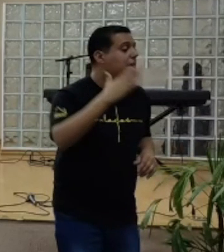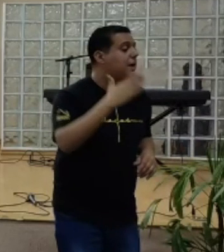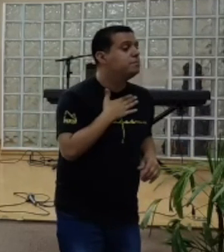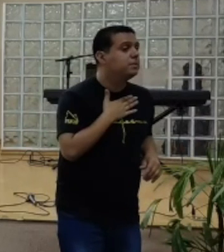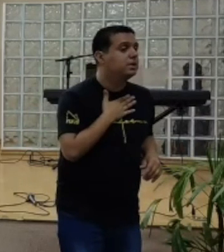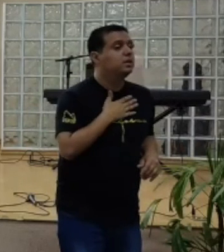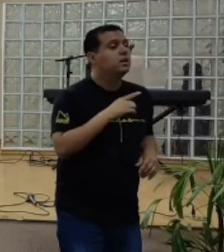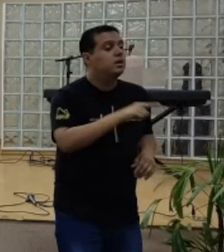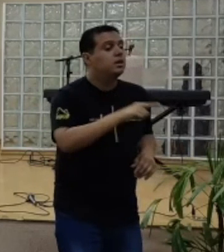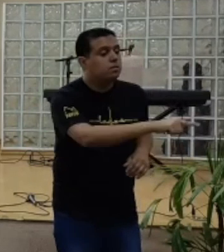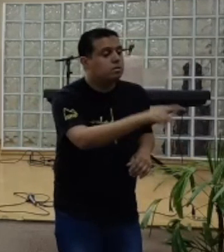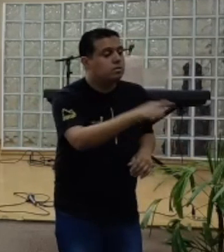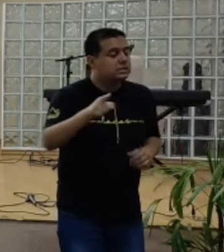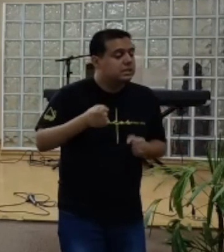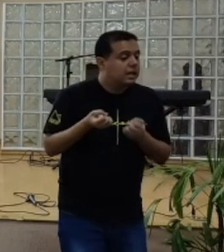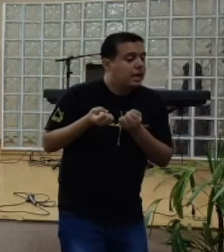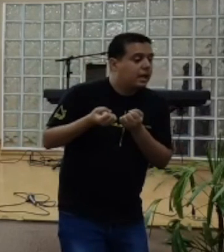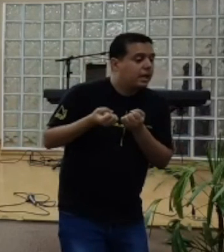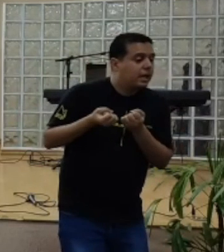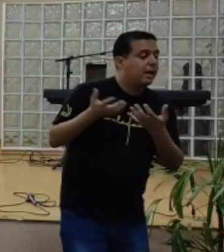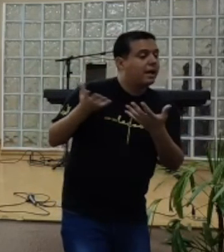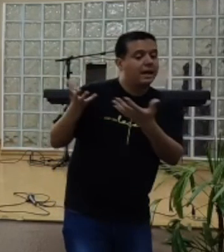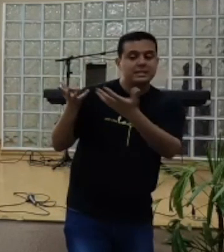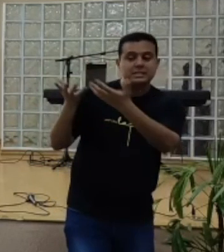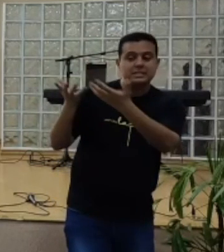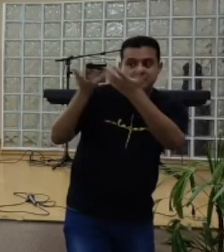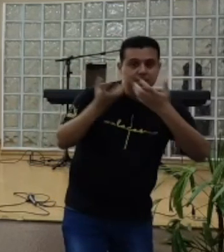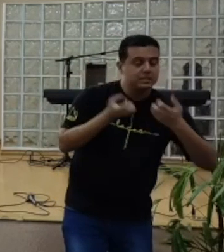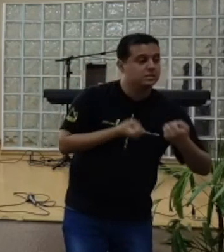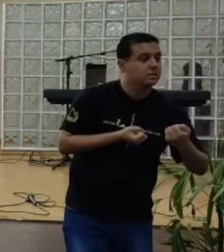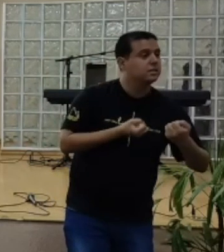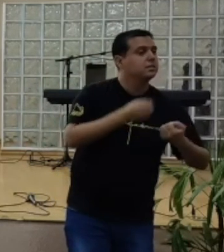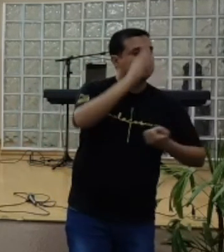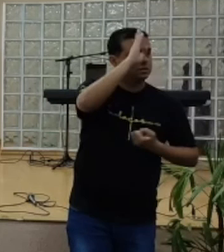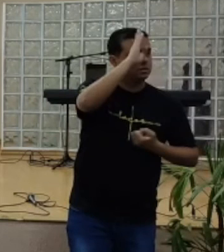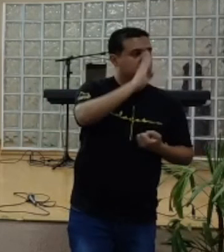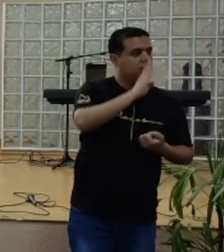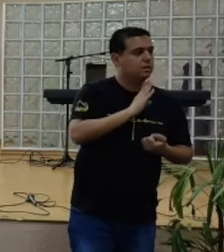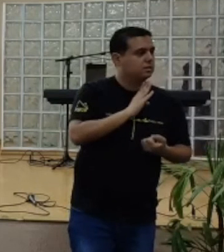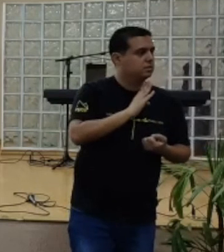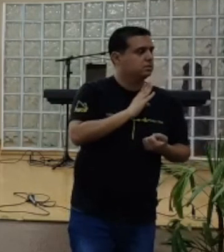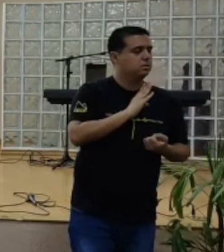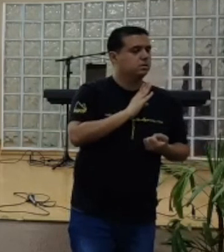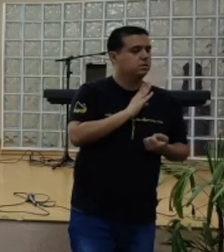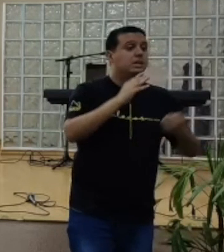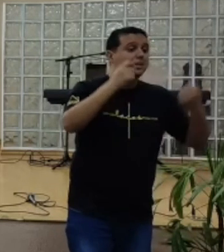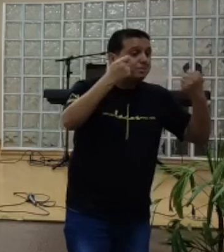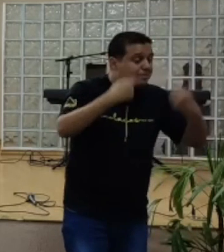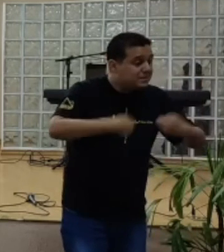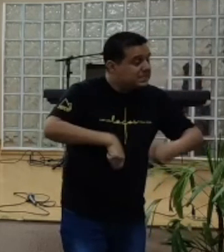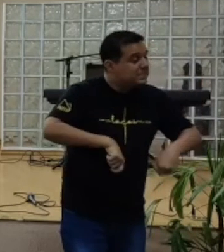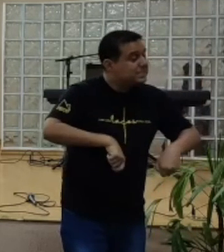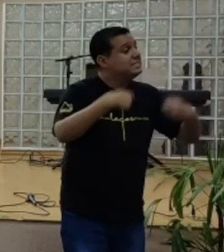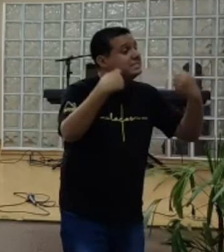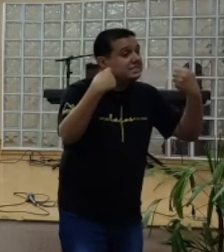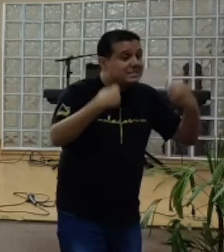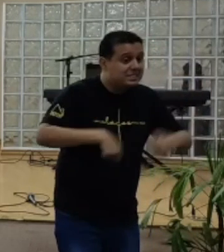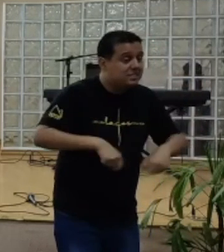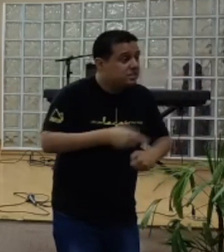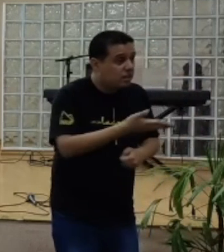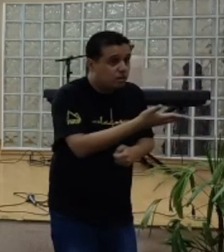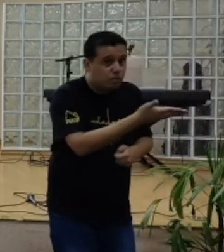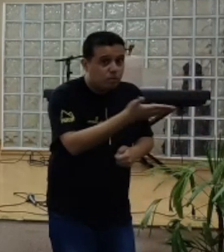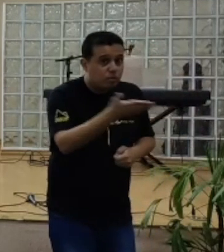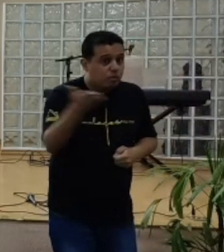recebem essa promessa de adoção de graça. Isto precisa tranquilizar